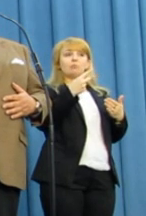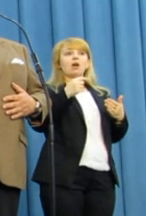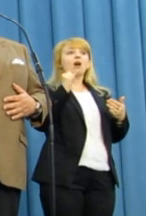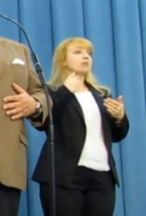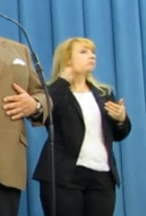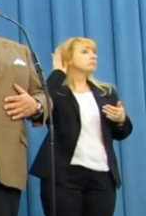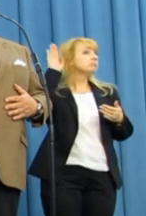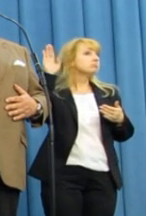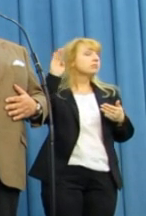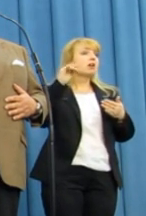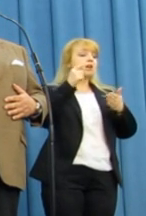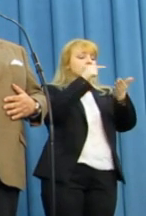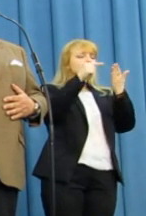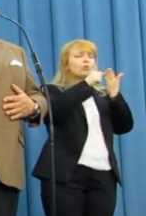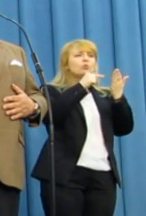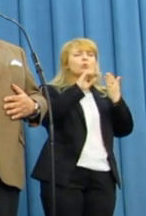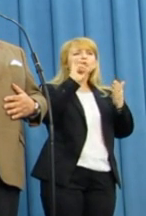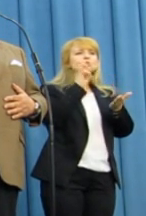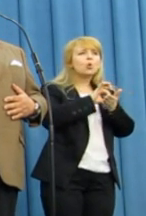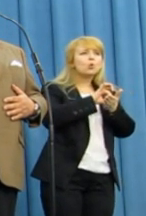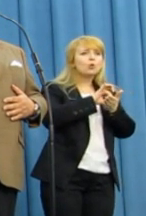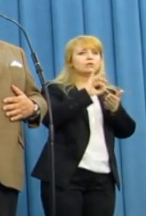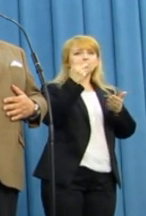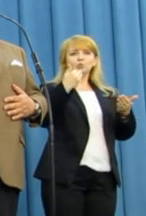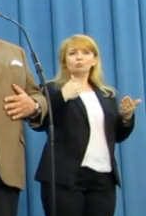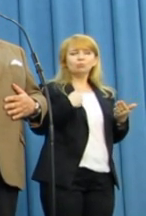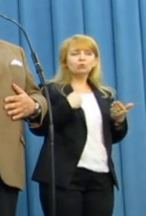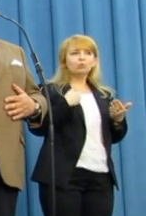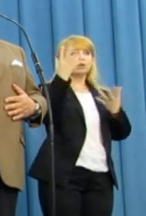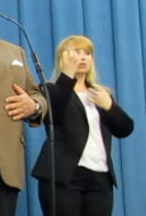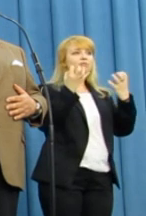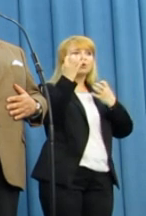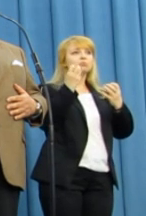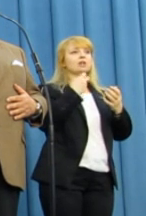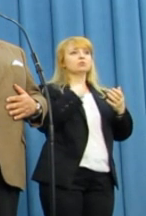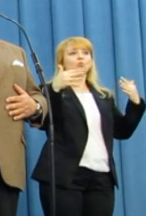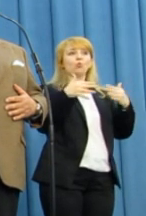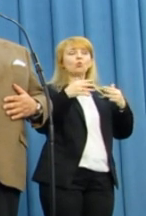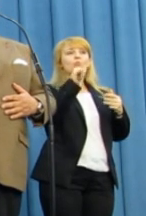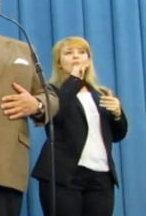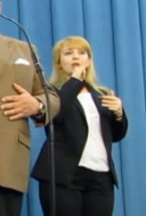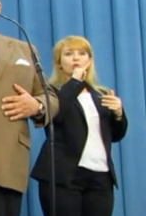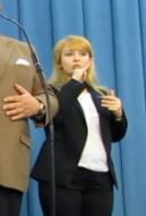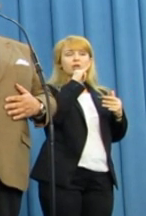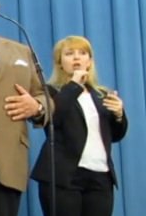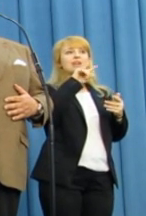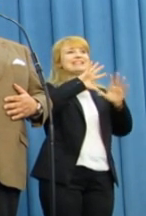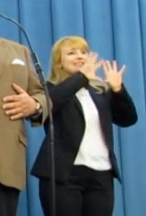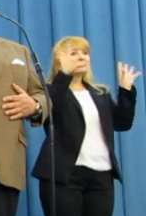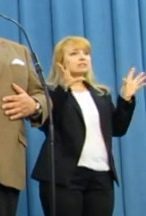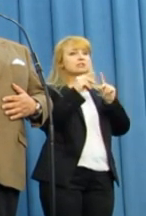dowiedziałem się i dostałem w szczegółach informację od klubu Palikota dotyczącą właśnie